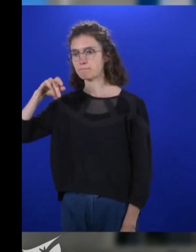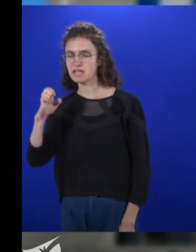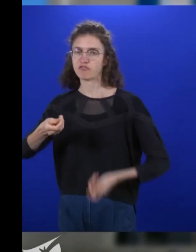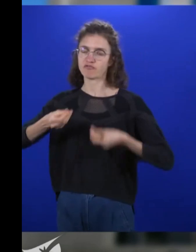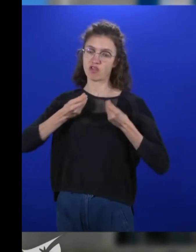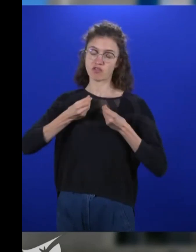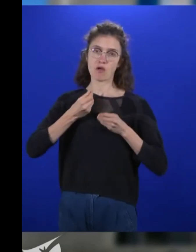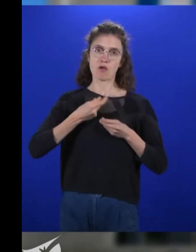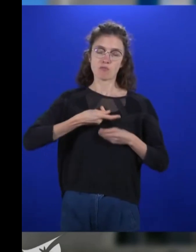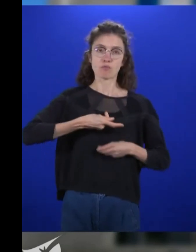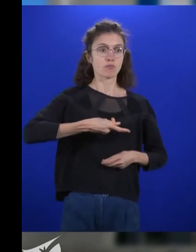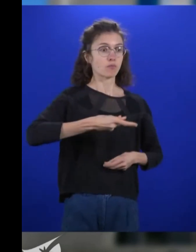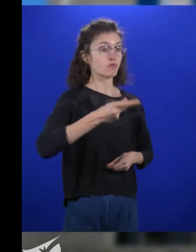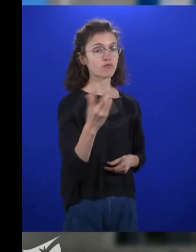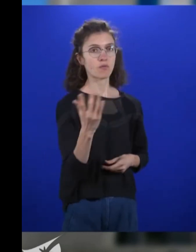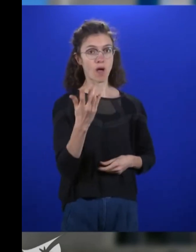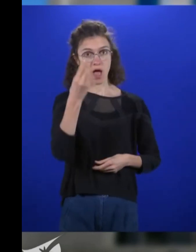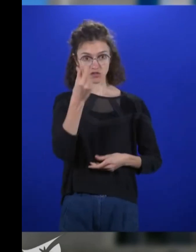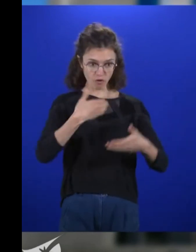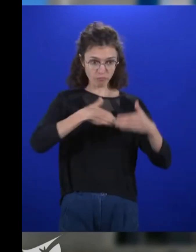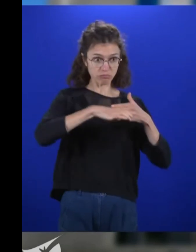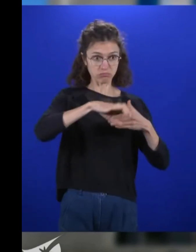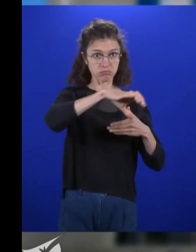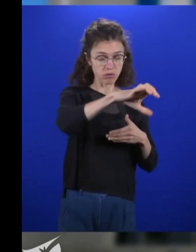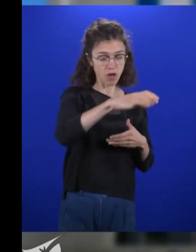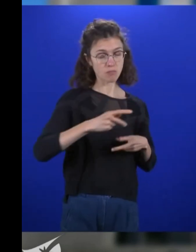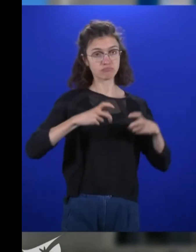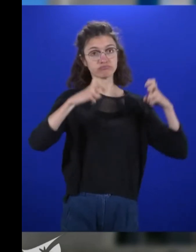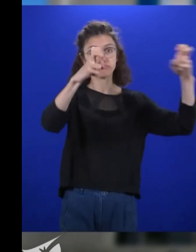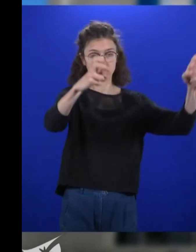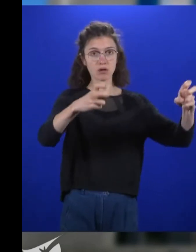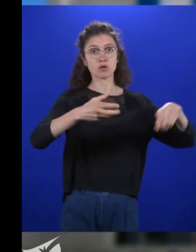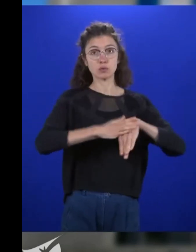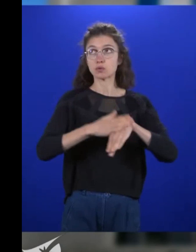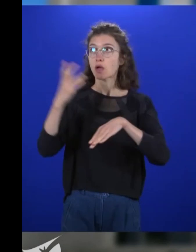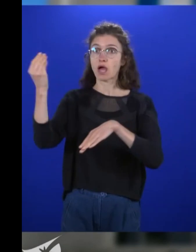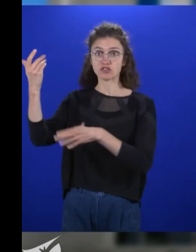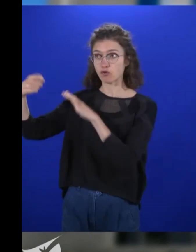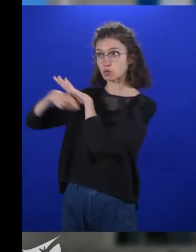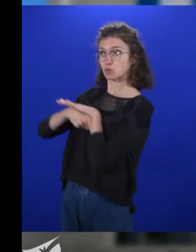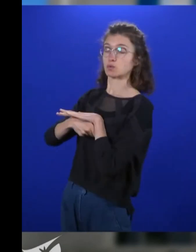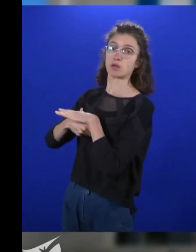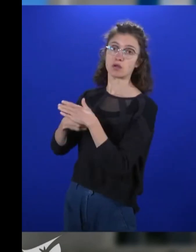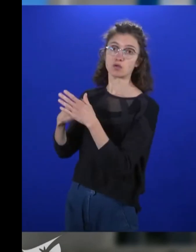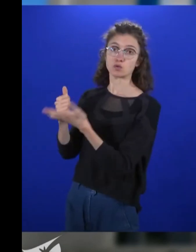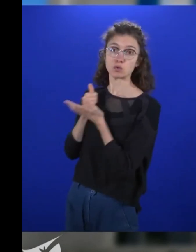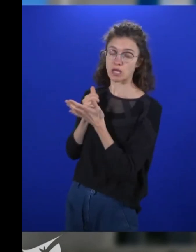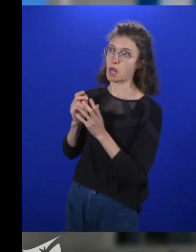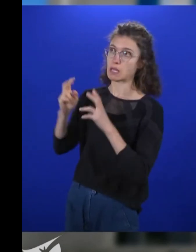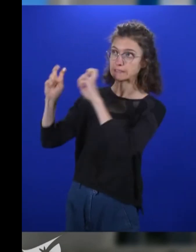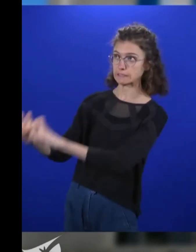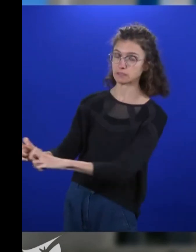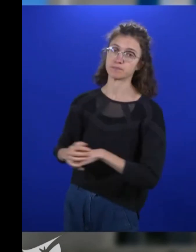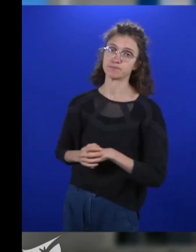plus élevés alors que leurs ressources stagnent, voire diminuent. C'est ce que le dernier conseil d'agglomération de Saumur-Val-de-Loire a